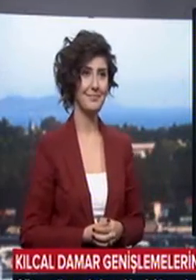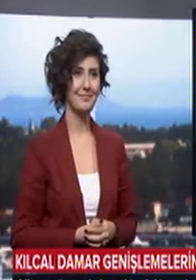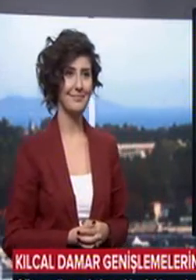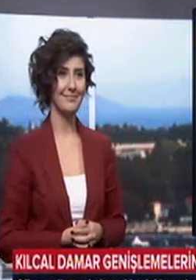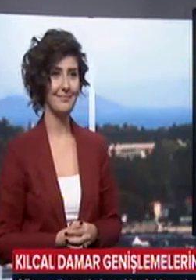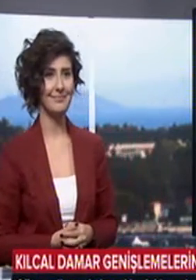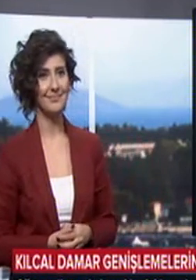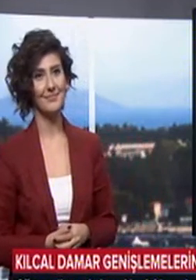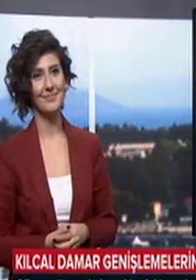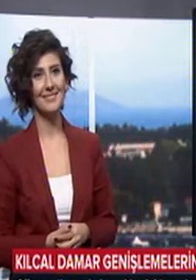güzel yok